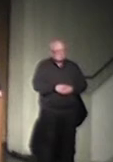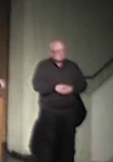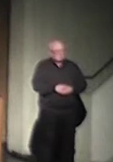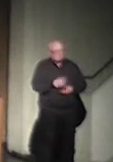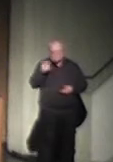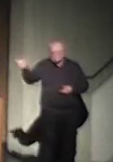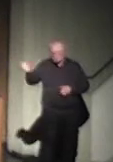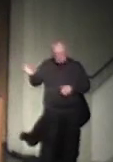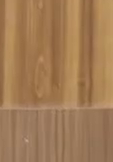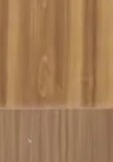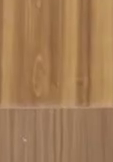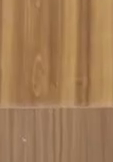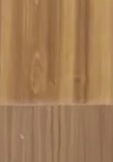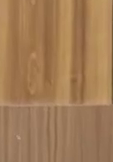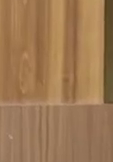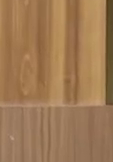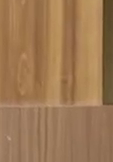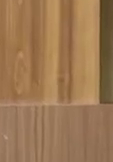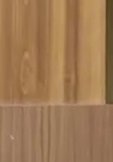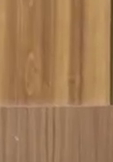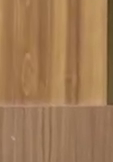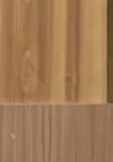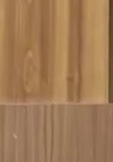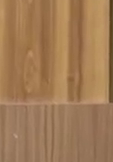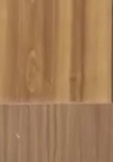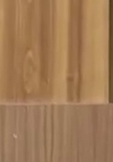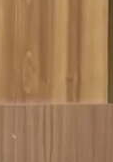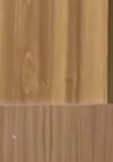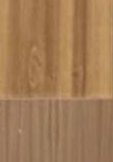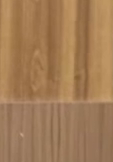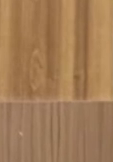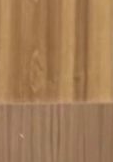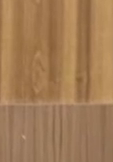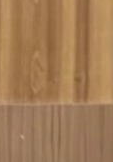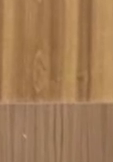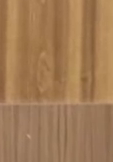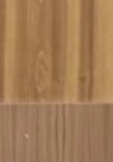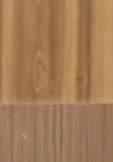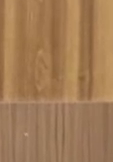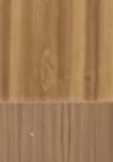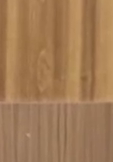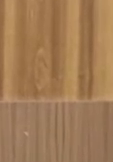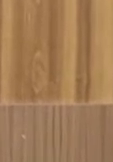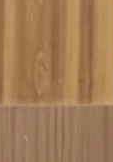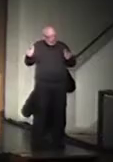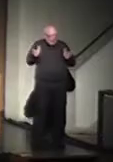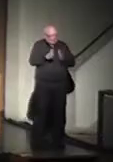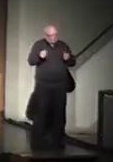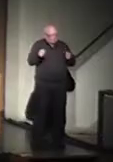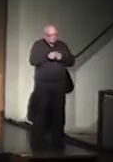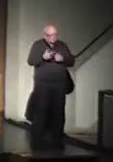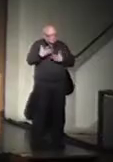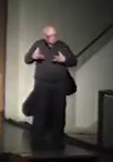Ihr Einsatz für Kinder und Jugendliche zeigt sich auch ganz deutlich, als Sie für die Aktion Kein Kind ohne Mahlzeit, viele werden sich daran erinnern, im Jahr 2010